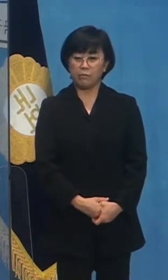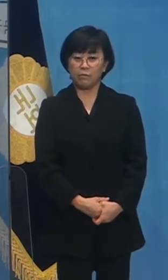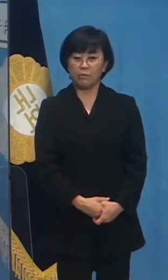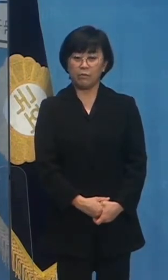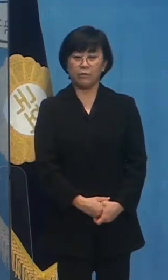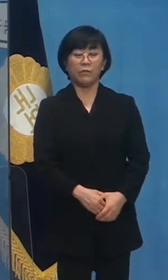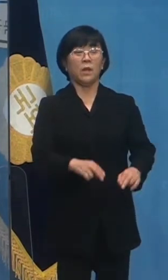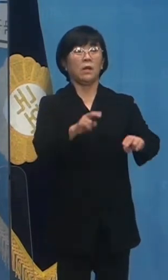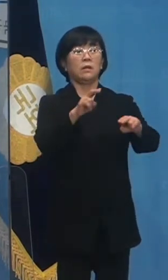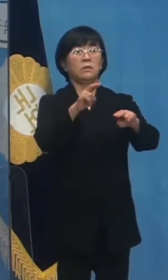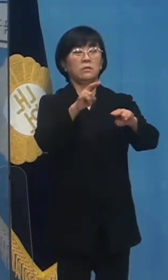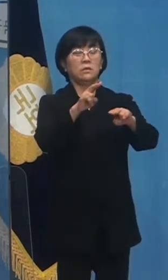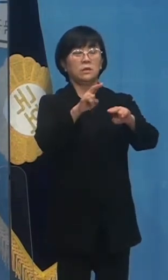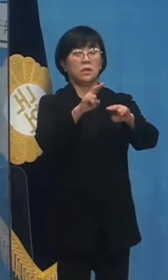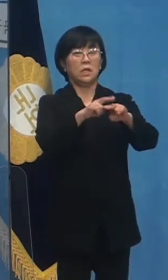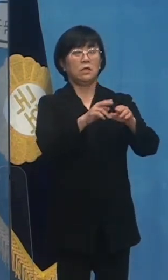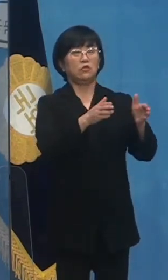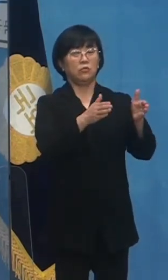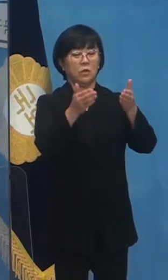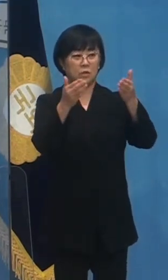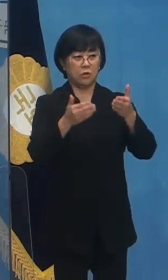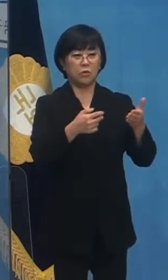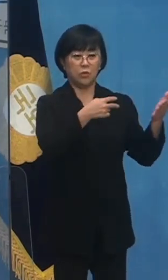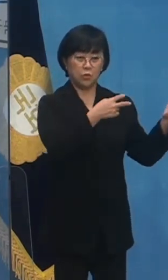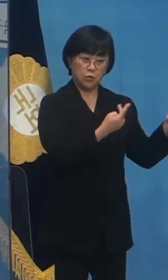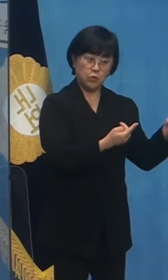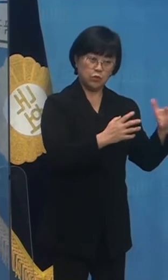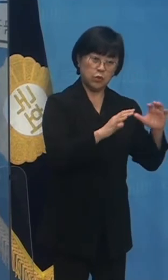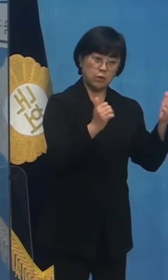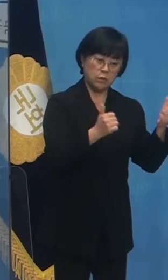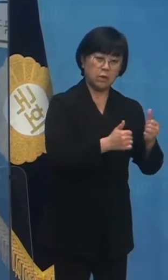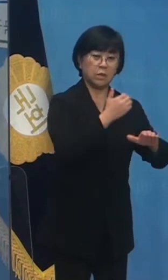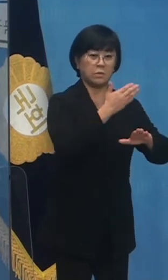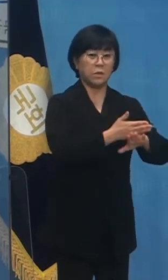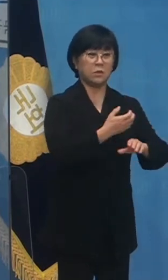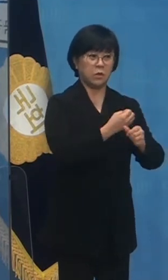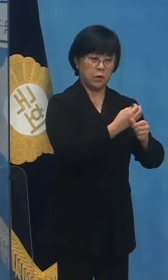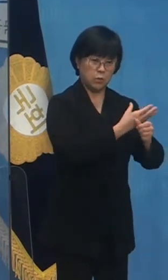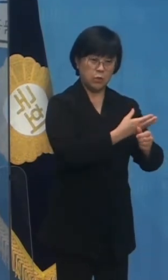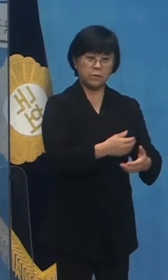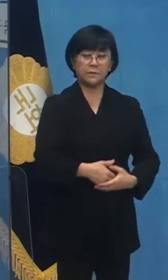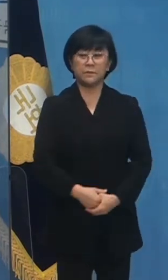이런 자리를 마련해 주신 소중한 위원님에게 감사를 드립니다.